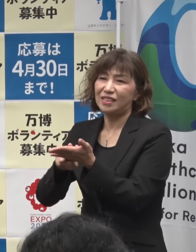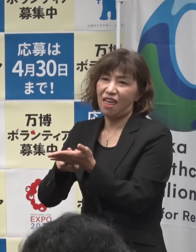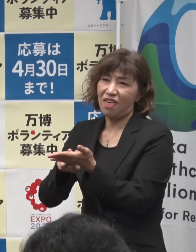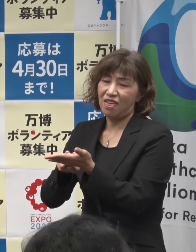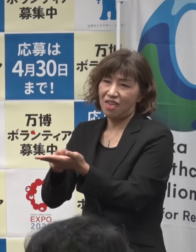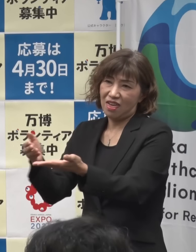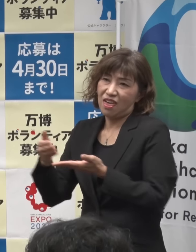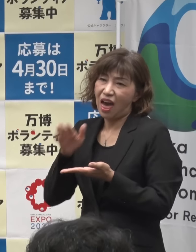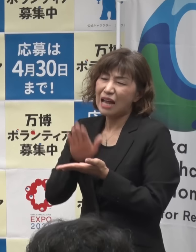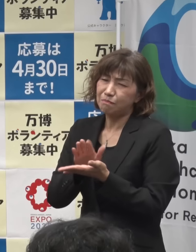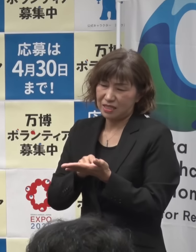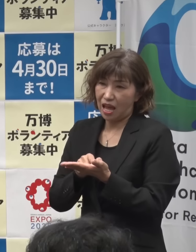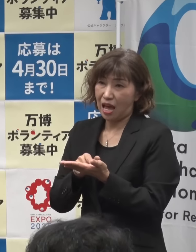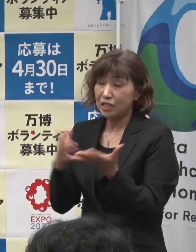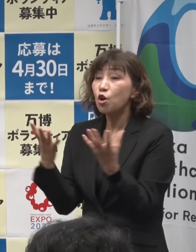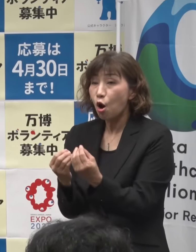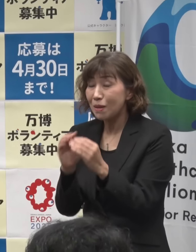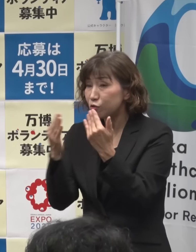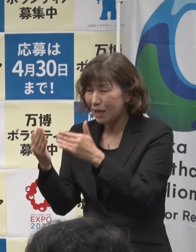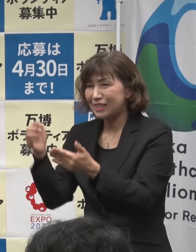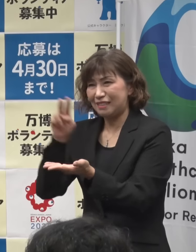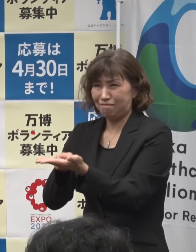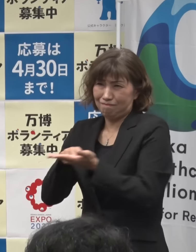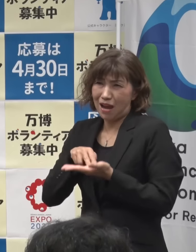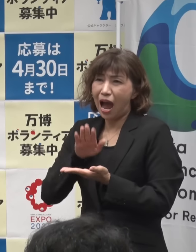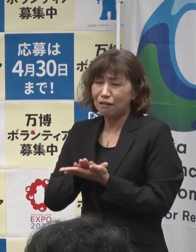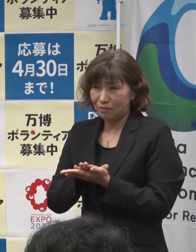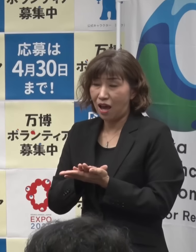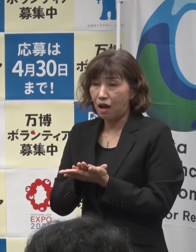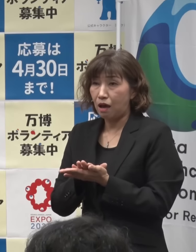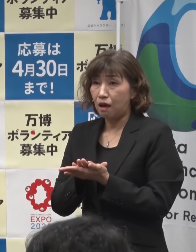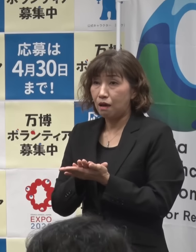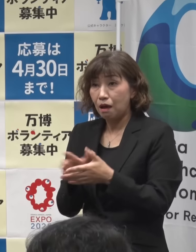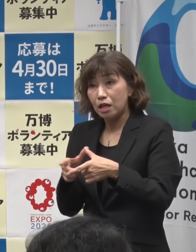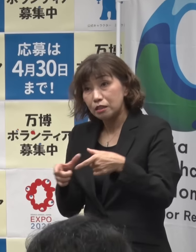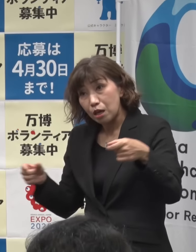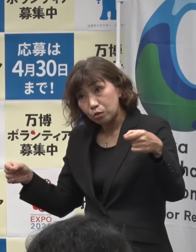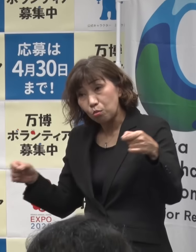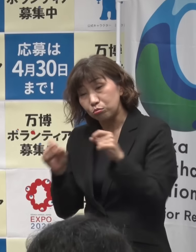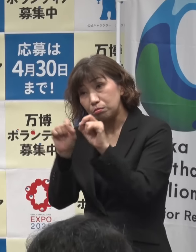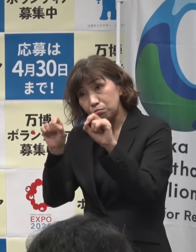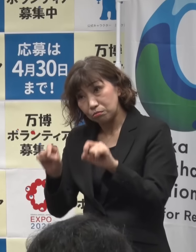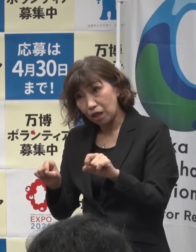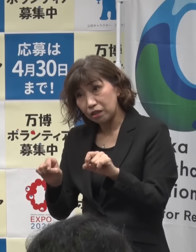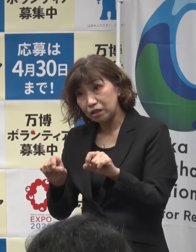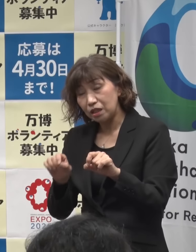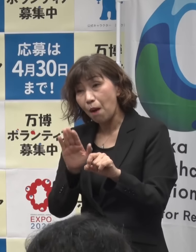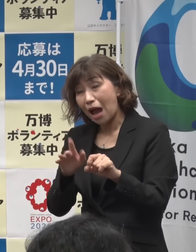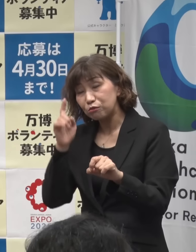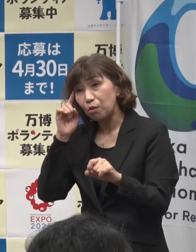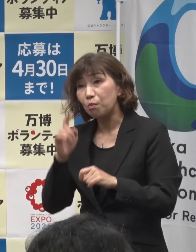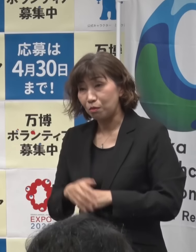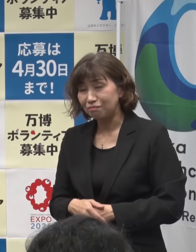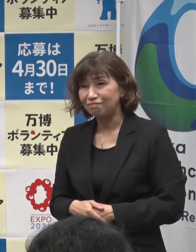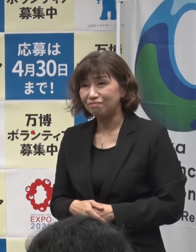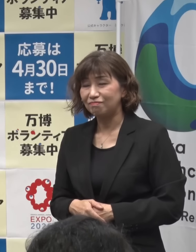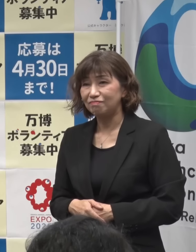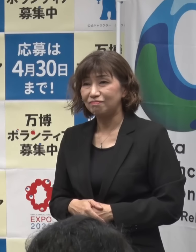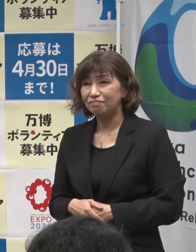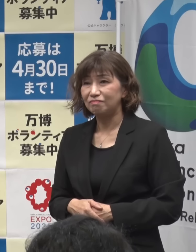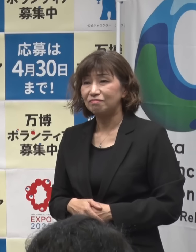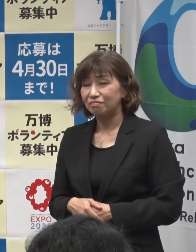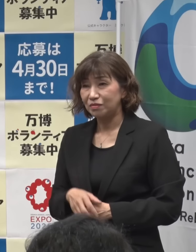てくると思いますし、これは全国の問題にもなるだろうと思います。まだあの個々の、うん、それ